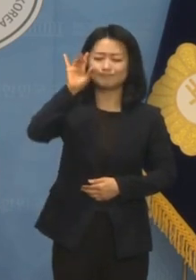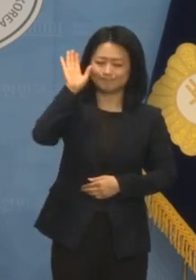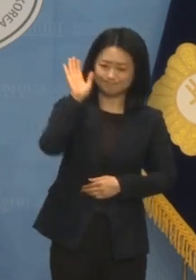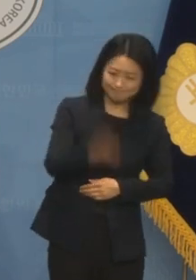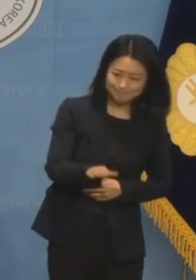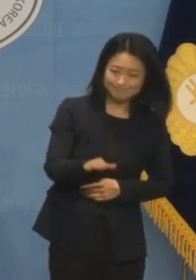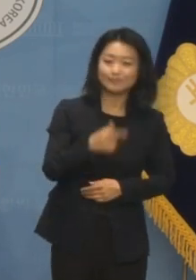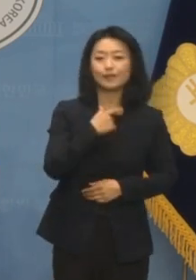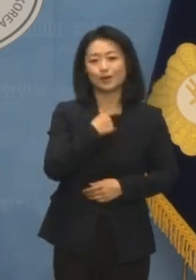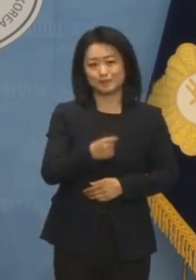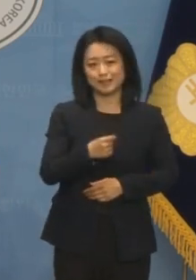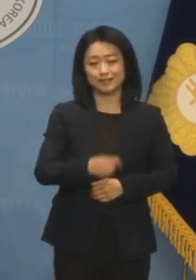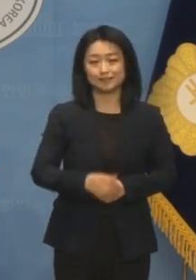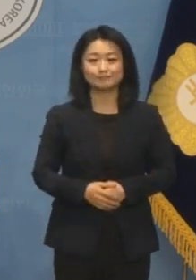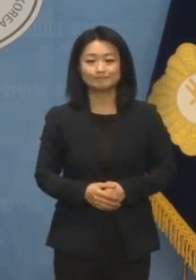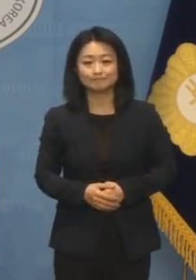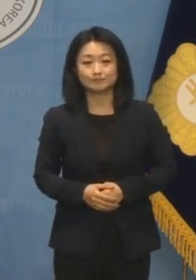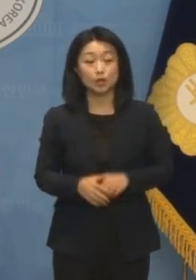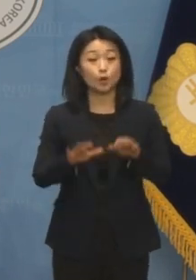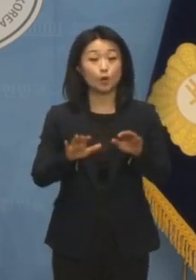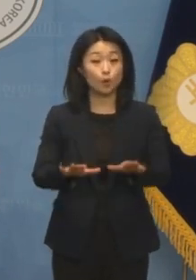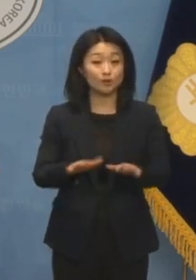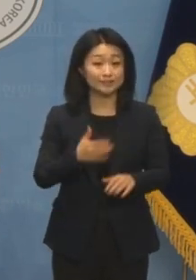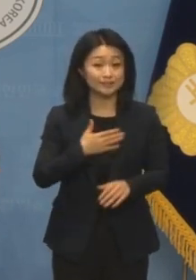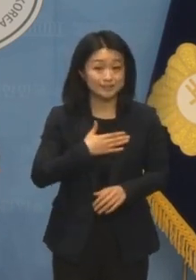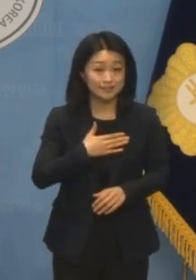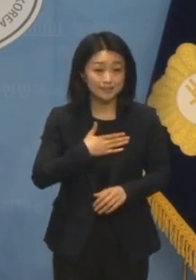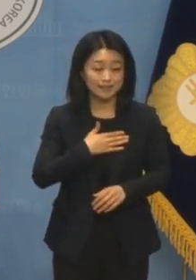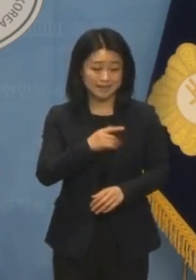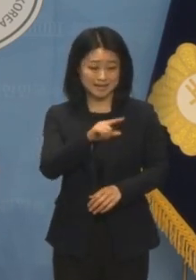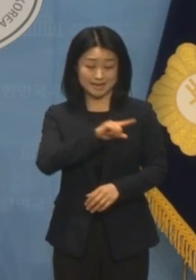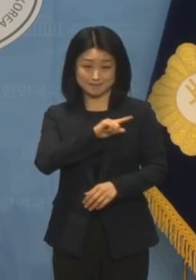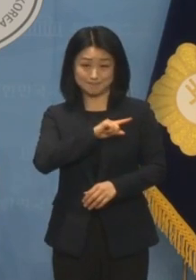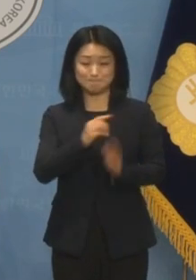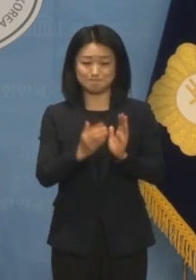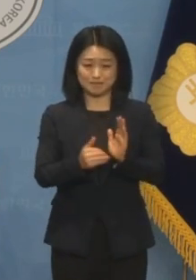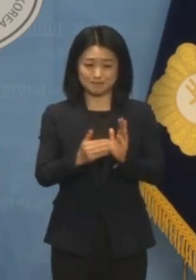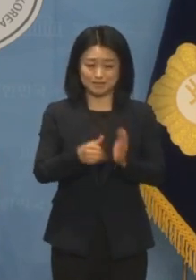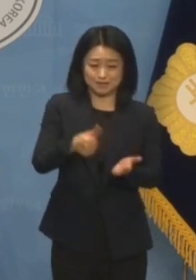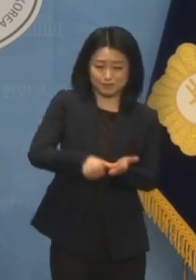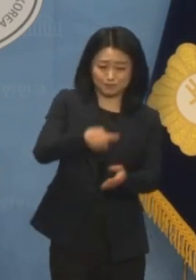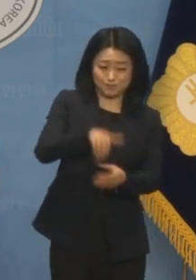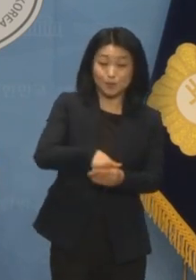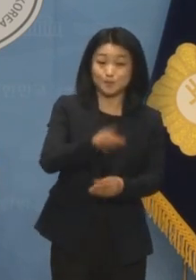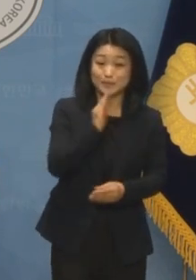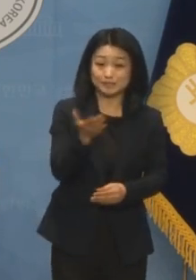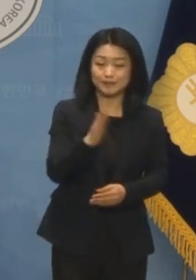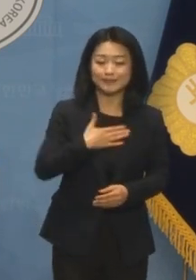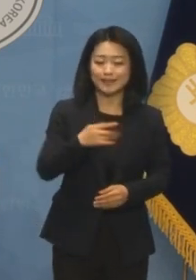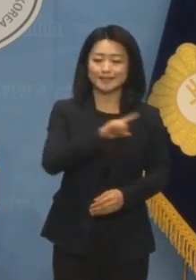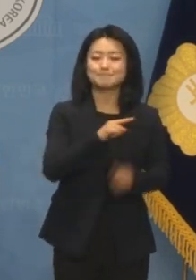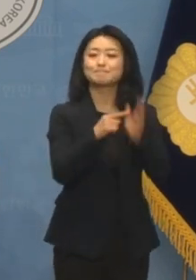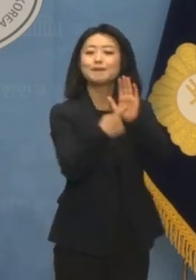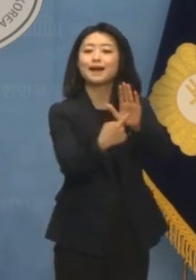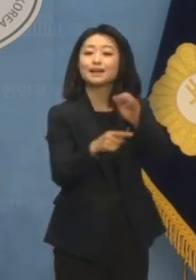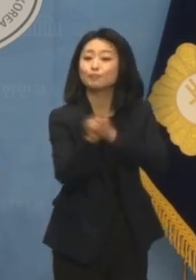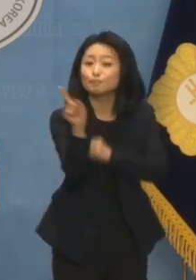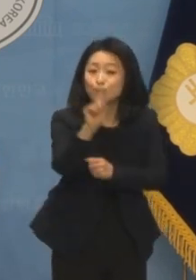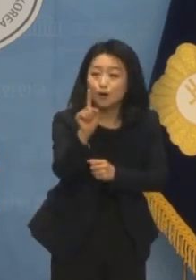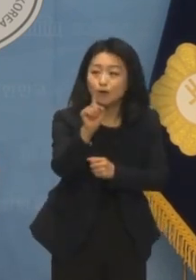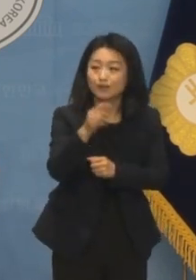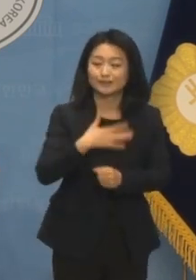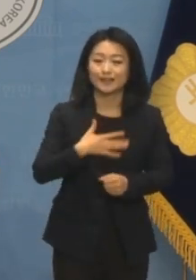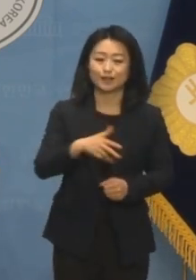떼겠습니다. 오늘 제가 무기명 투표임에도 불구하고 이렇게 공개적으로 제 의사를 밝히는 이유는